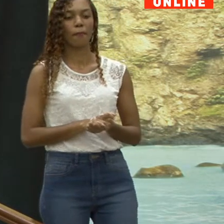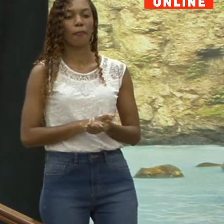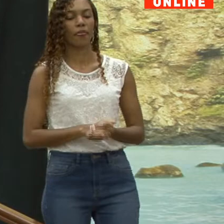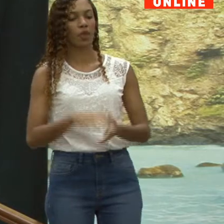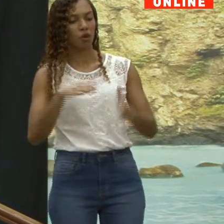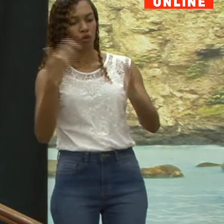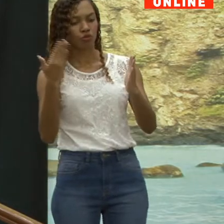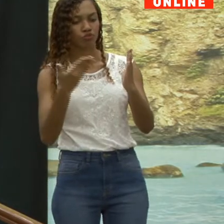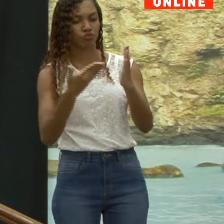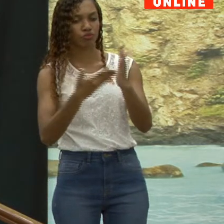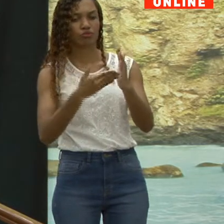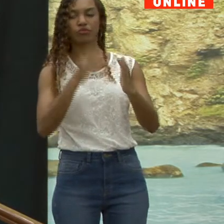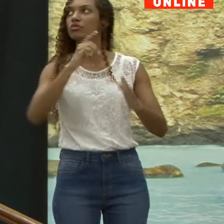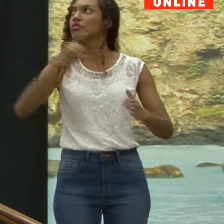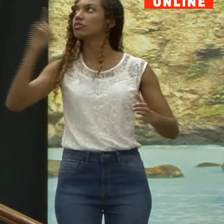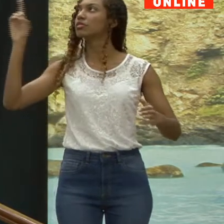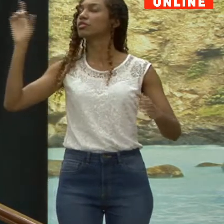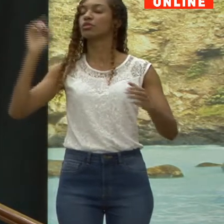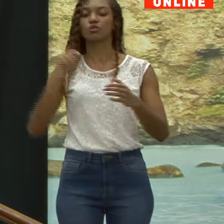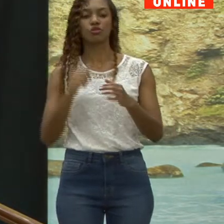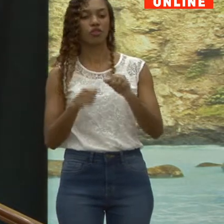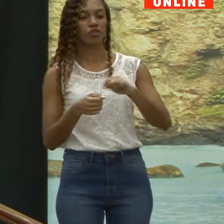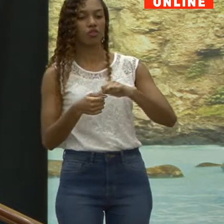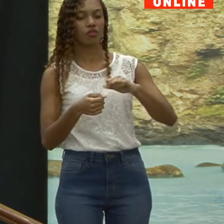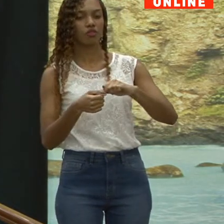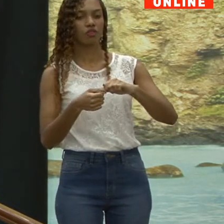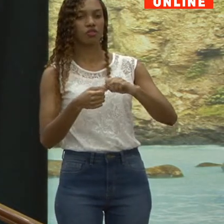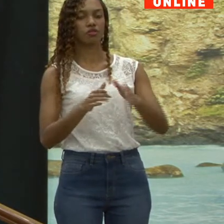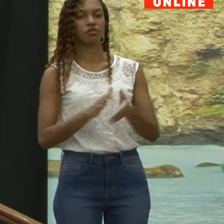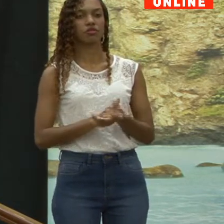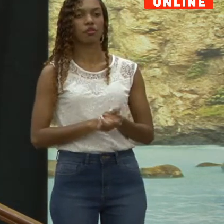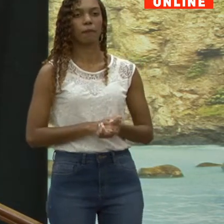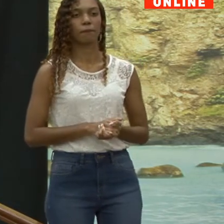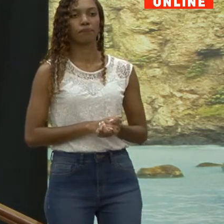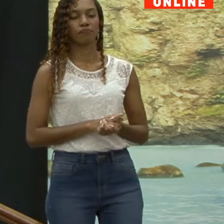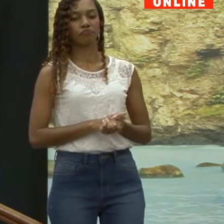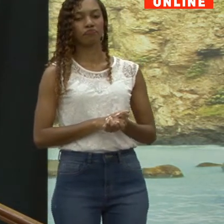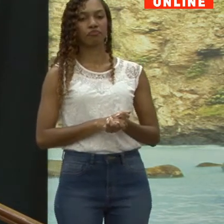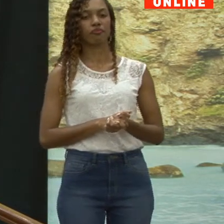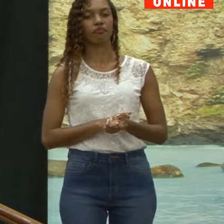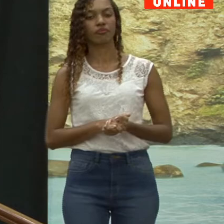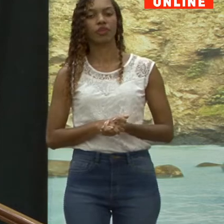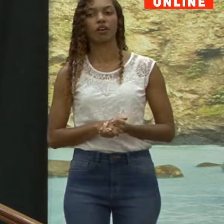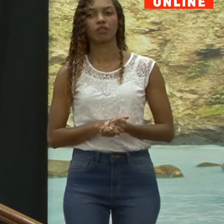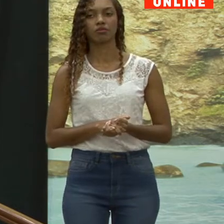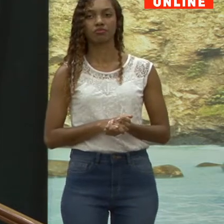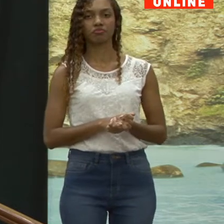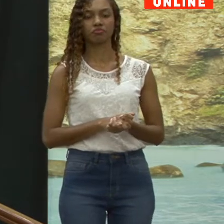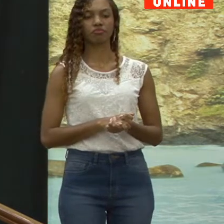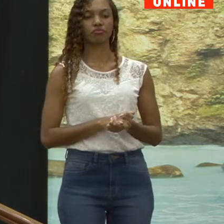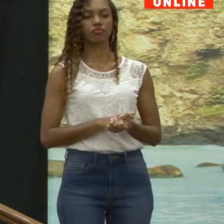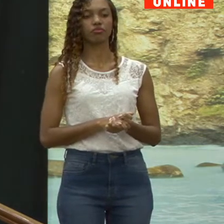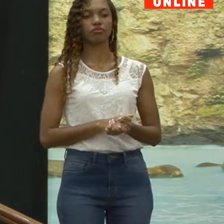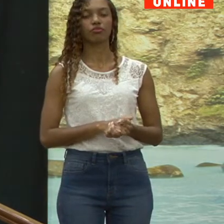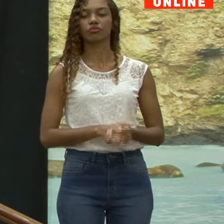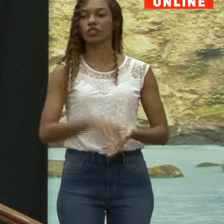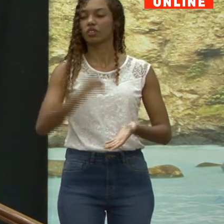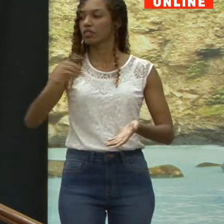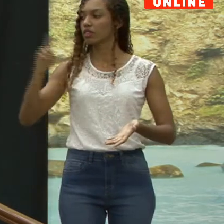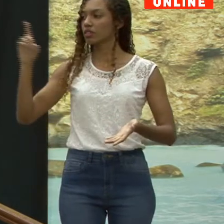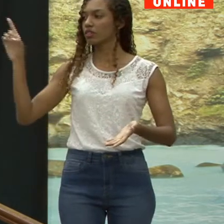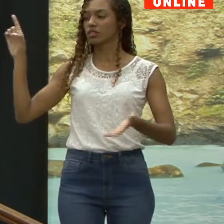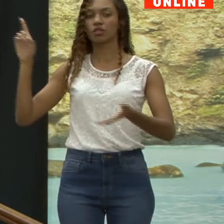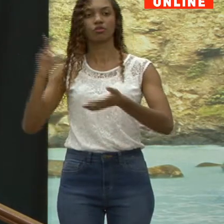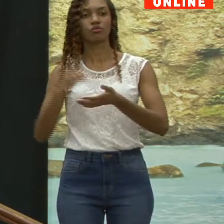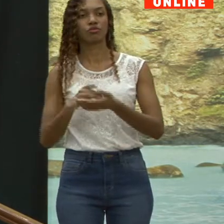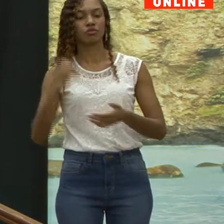proveitosa. Então houve da parte de Deus alguns motivos para que ele permitisse isso, para que ele orientasse Elias